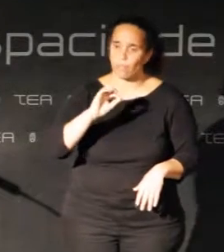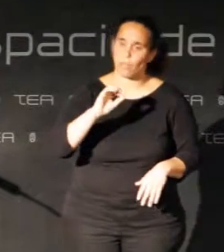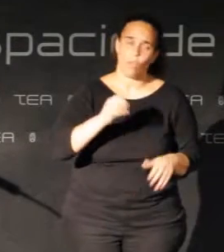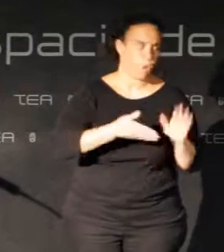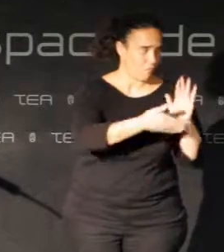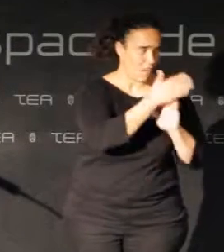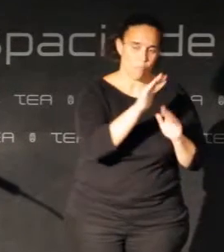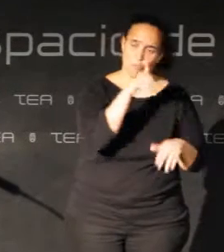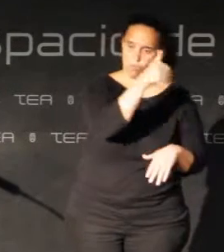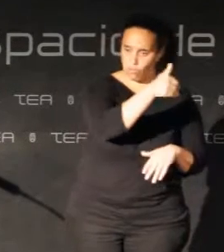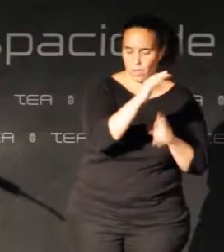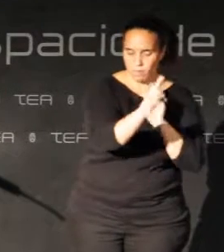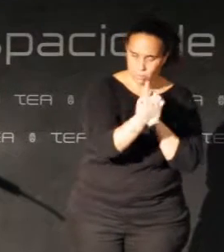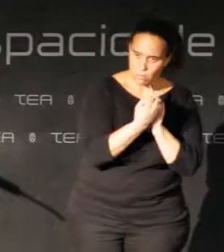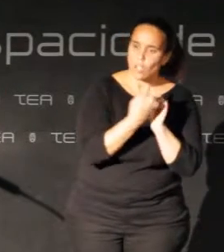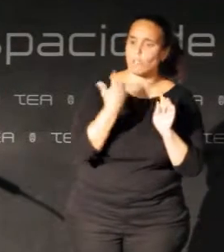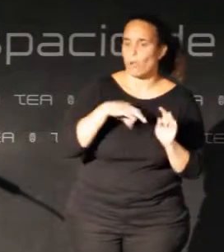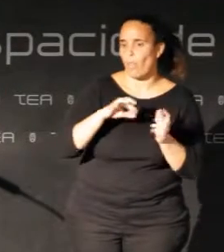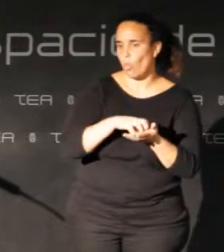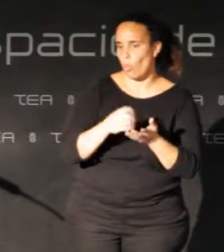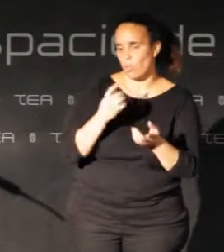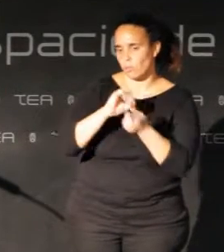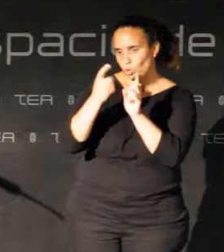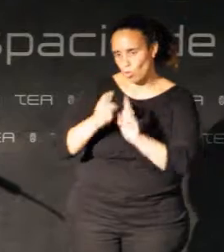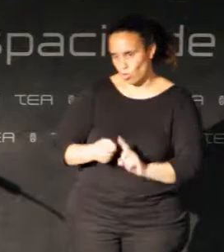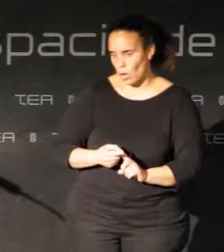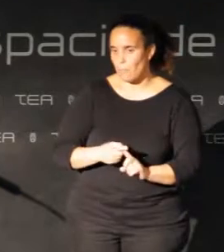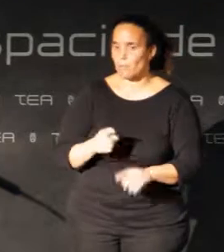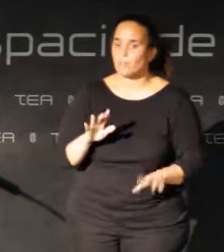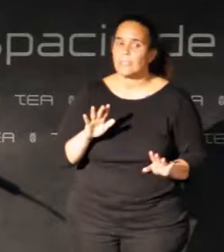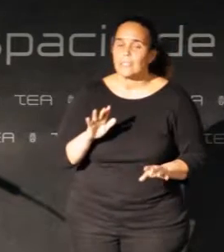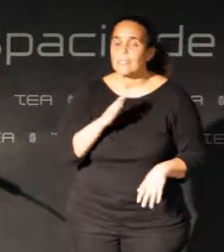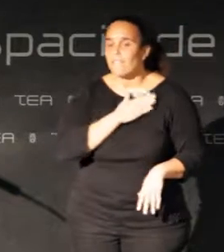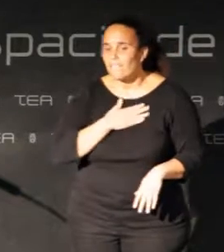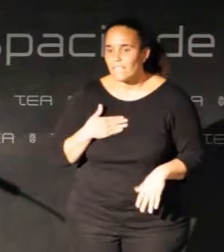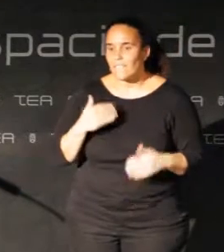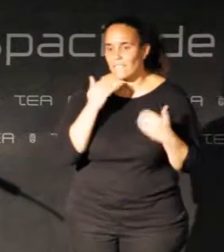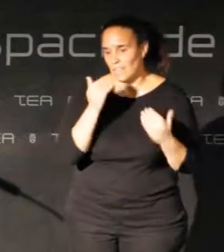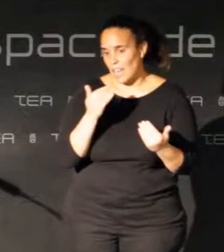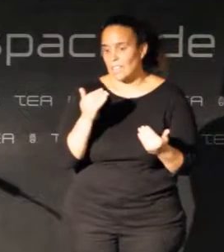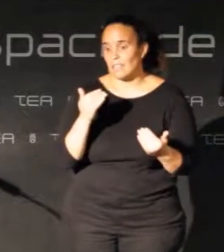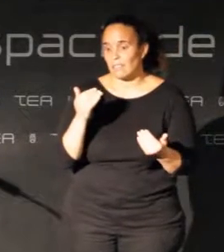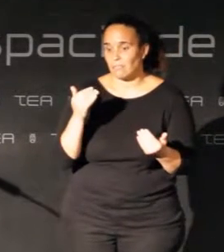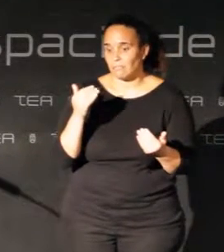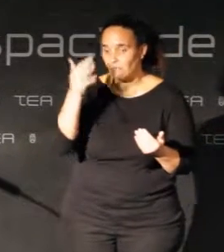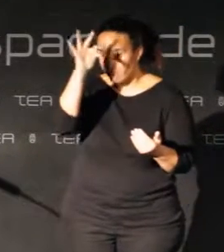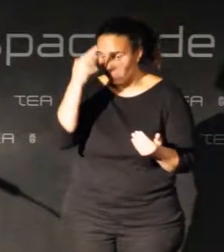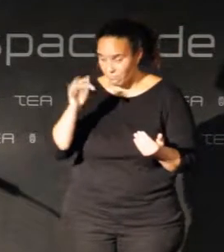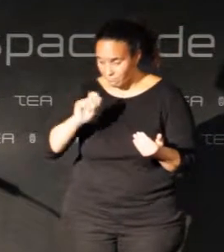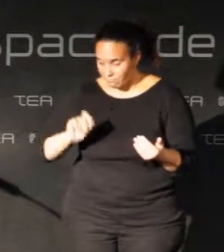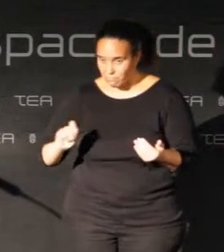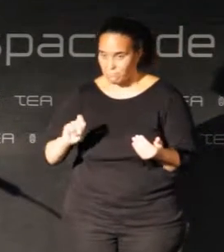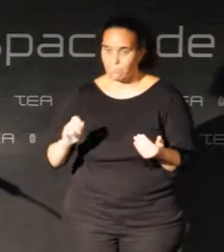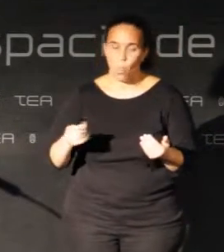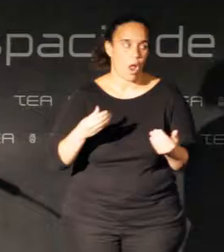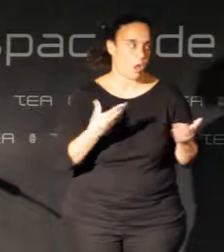salida se las podemos resolver. Les agradecería que a la salida también dejasen los formularios para tenerlos todos